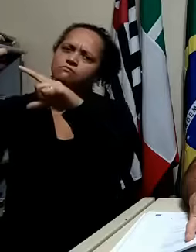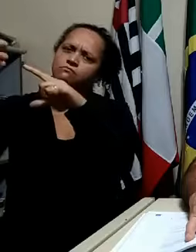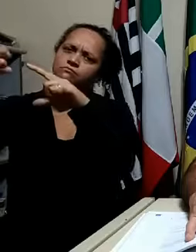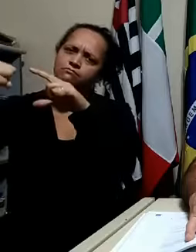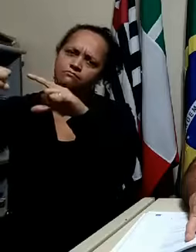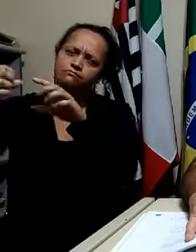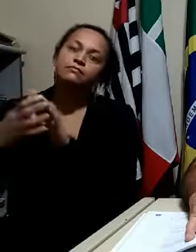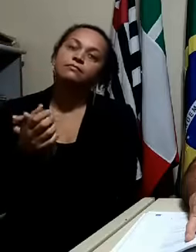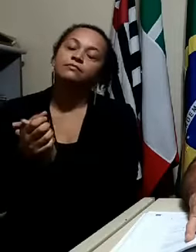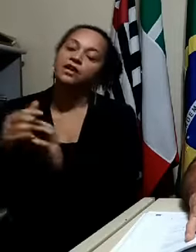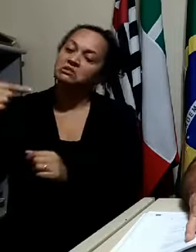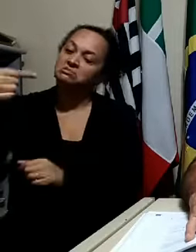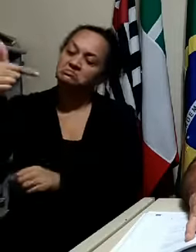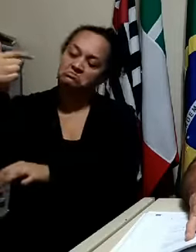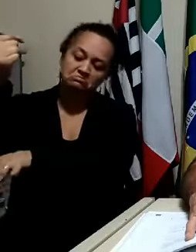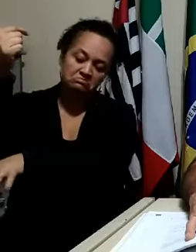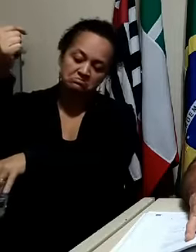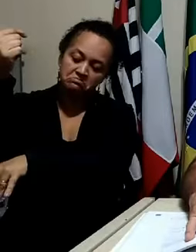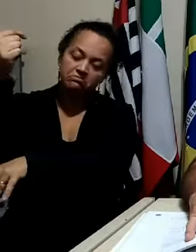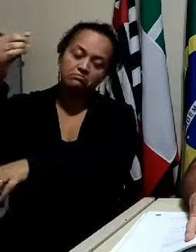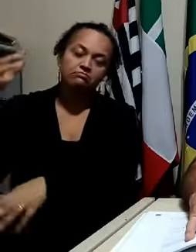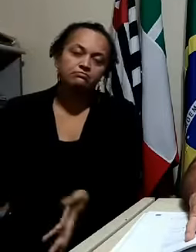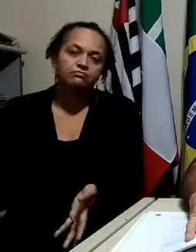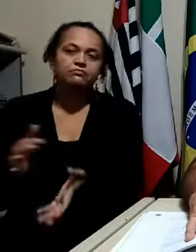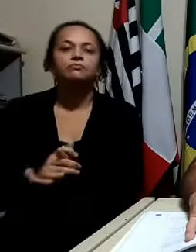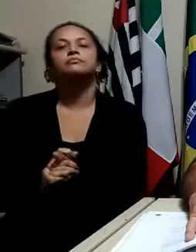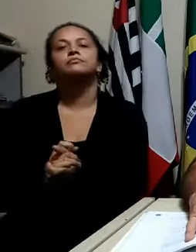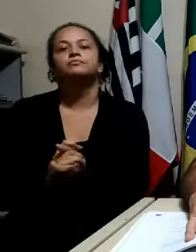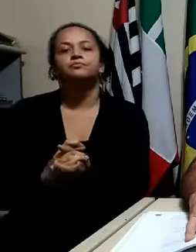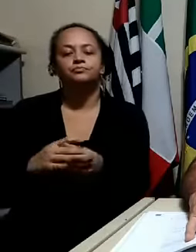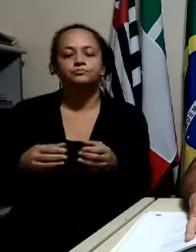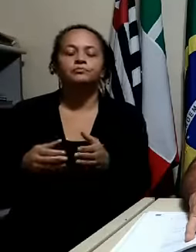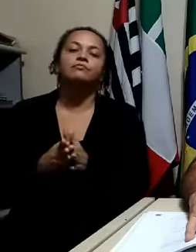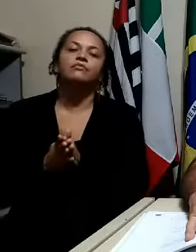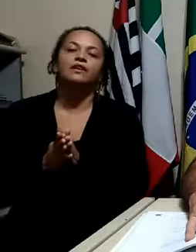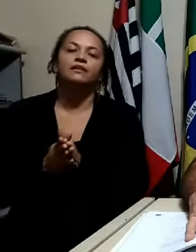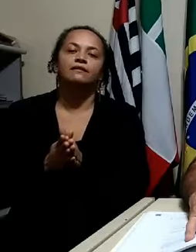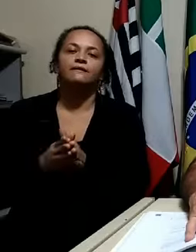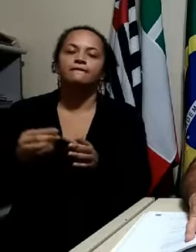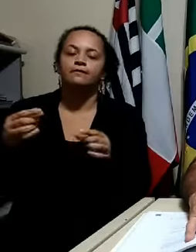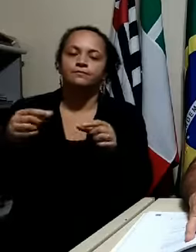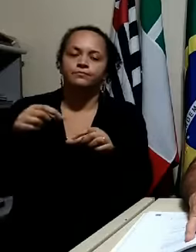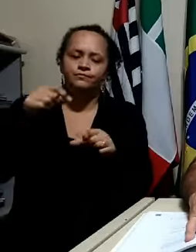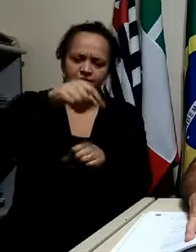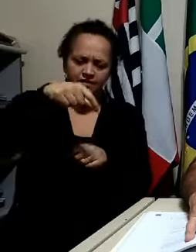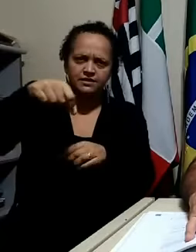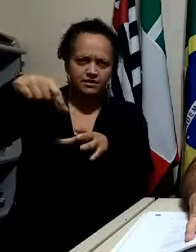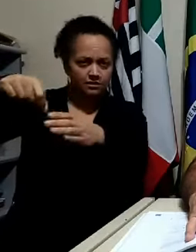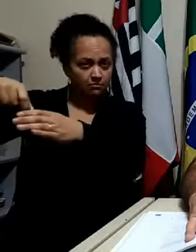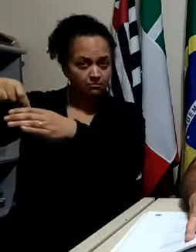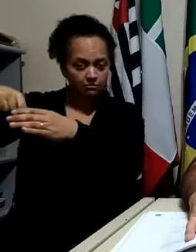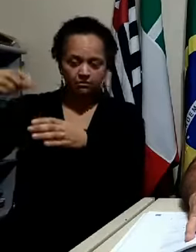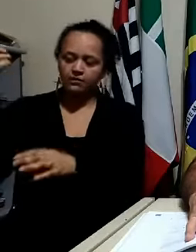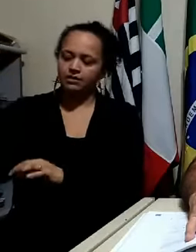não tinha raiz, secou-se. Outra caiu entre os espinhos, e os espinhos